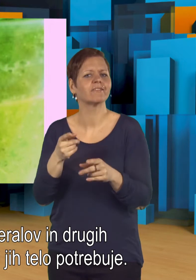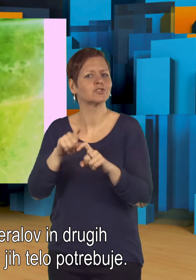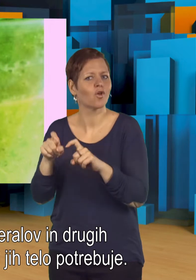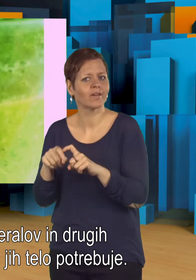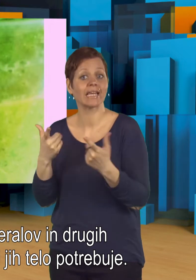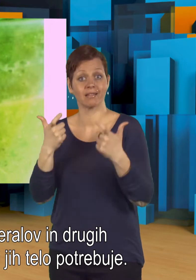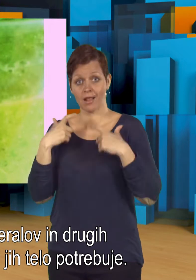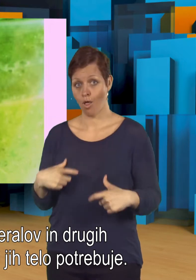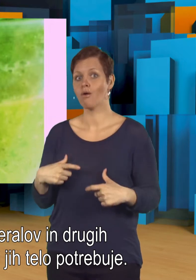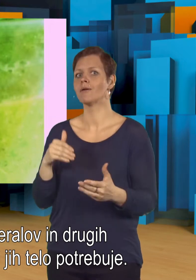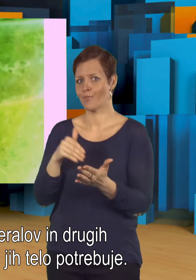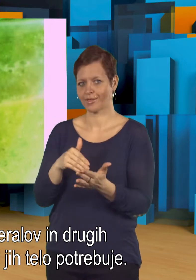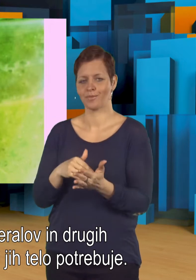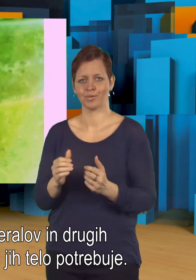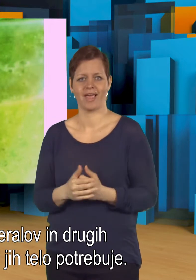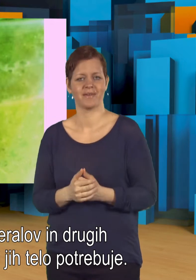telo potrebuje.